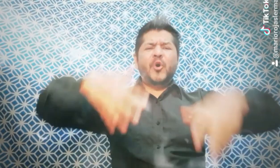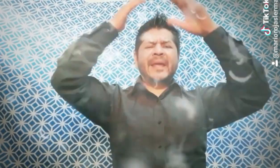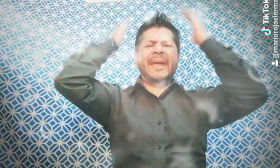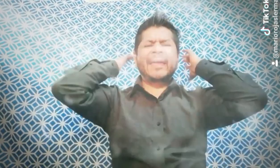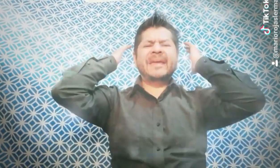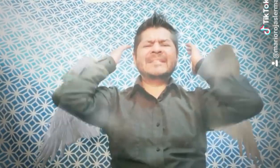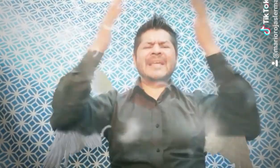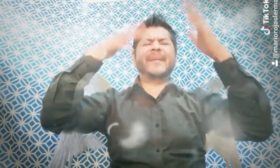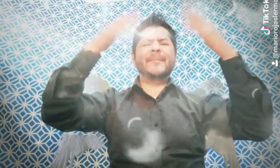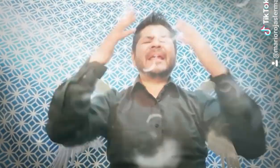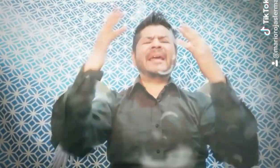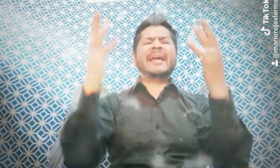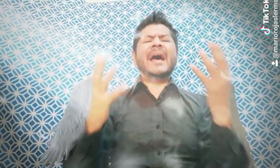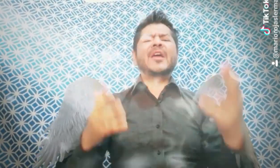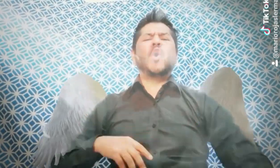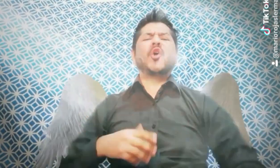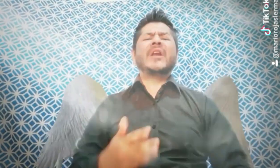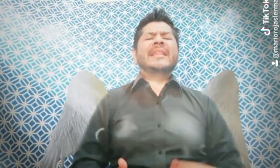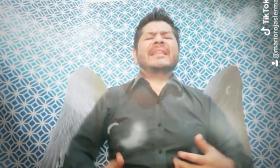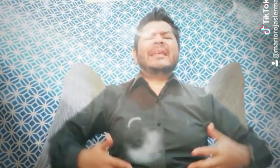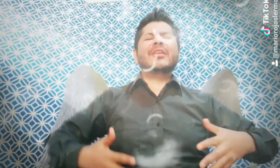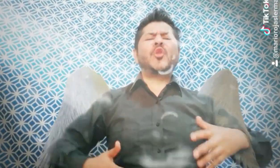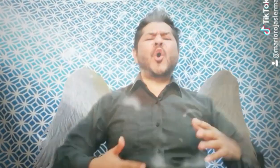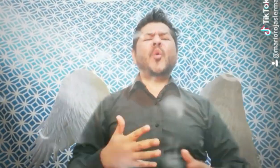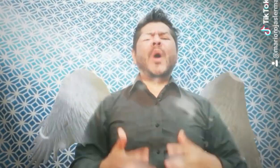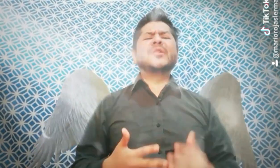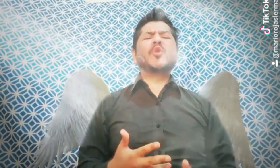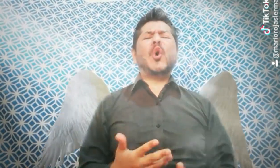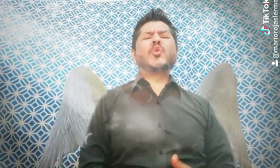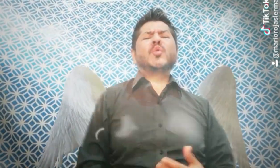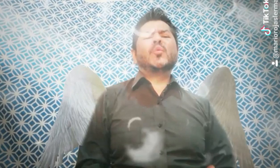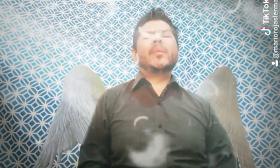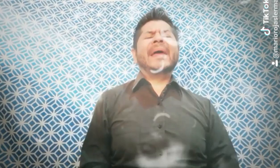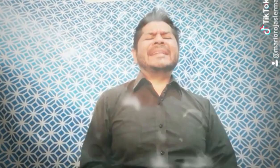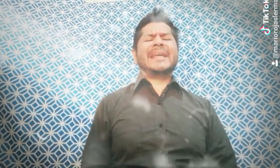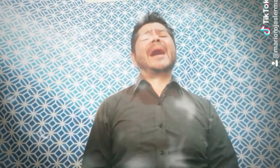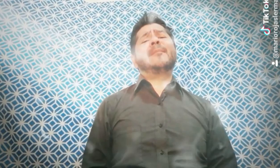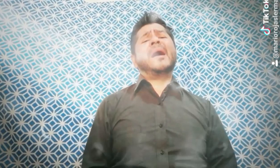Porque siempre caigo rendido cuando tú me